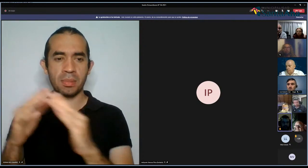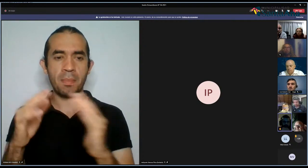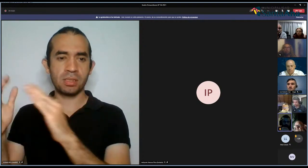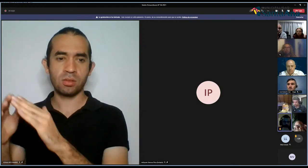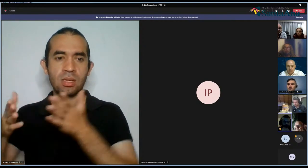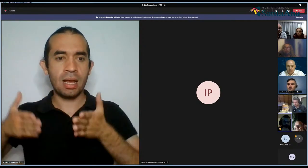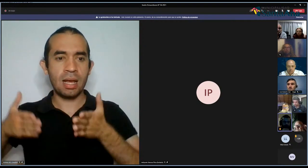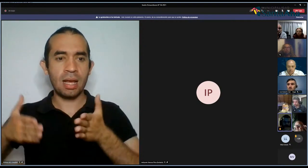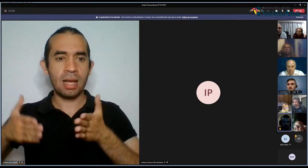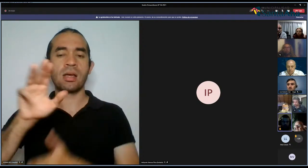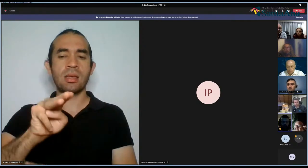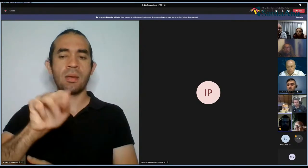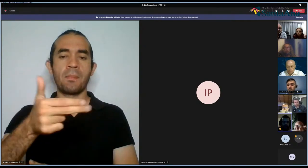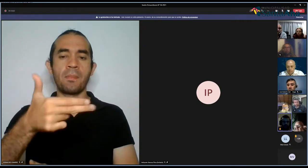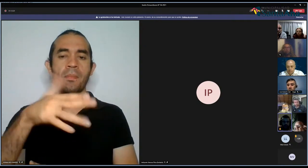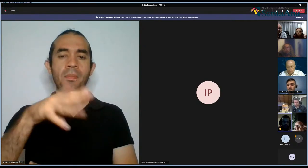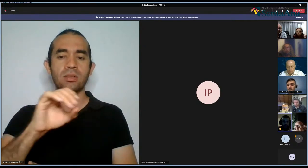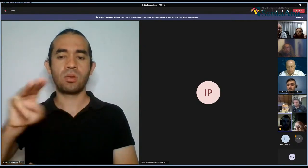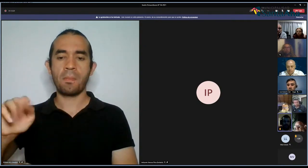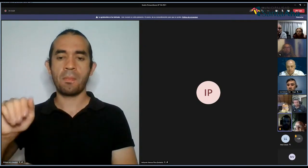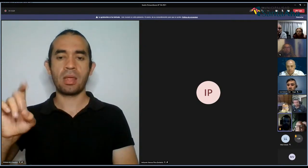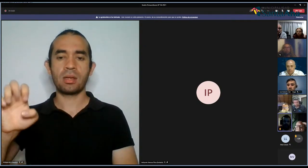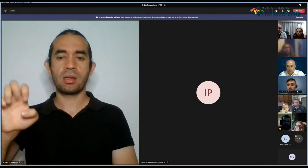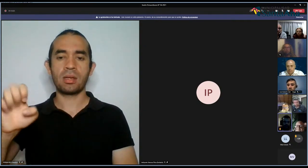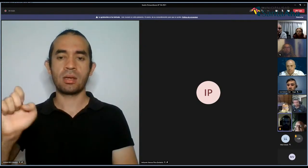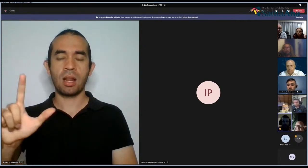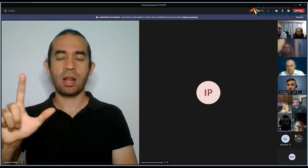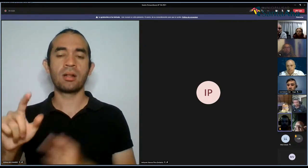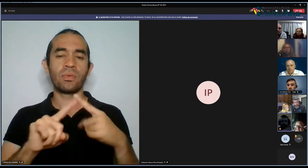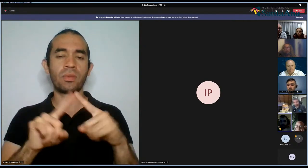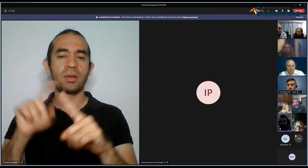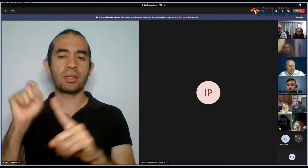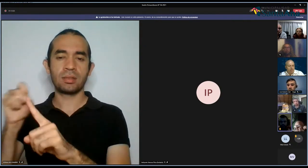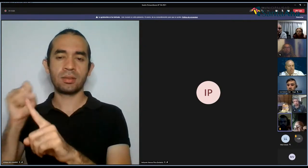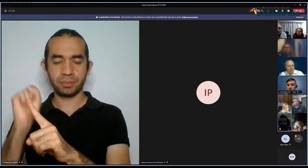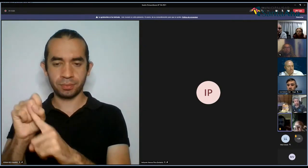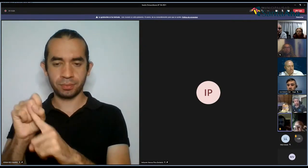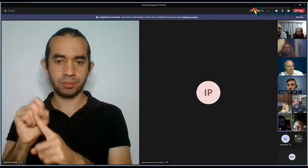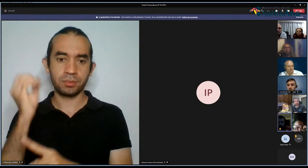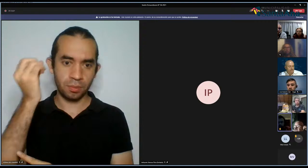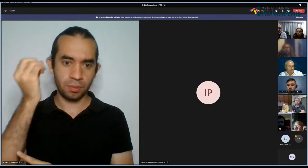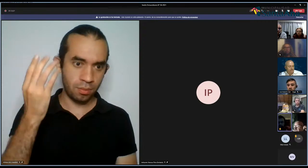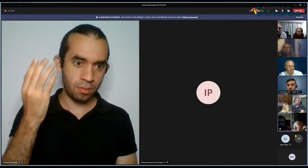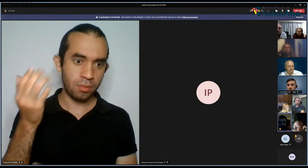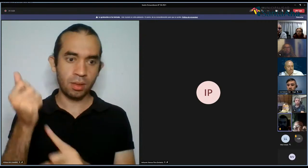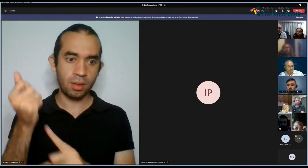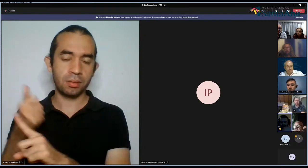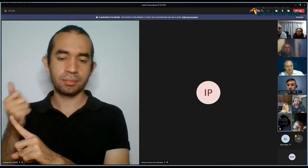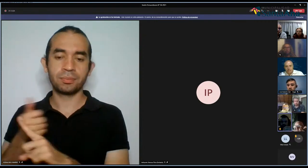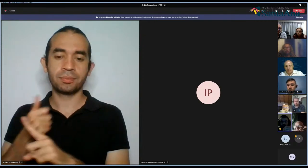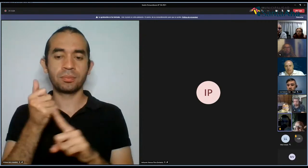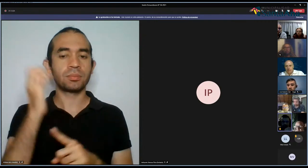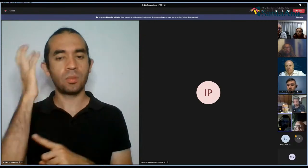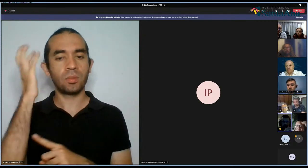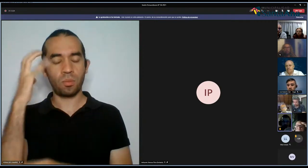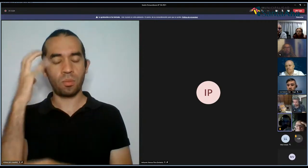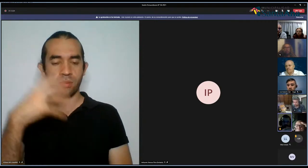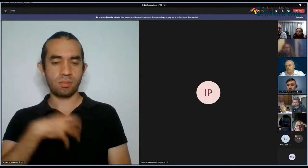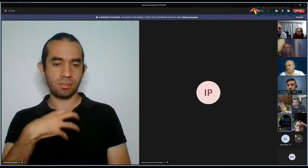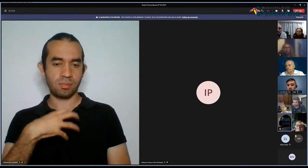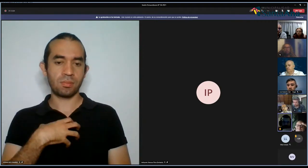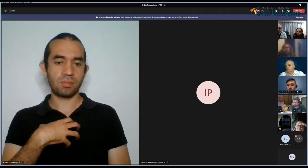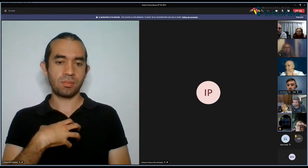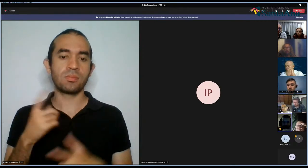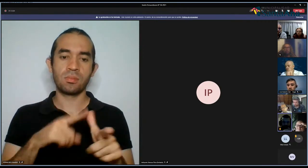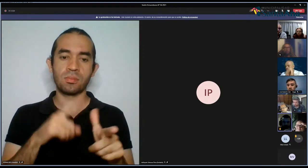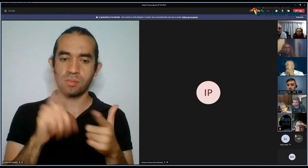cada uno por diferentes situaciones obviamente cada quien defiende o se preocupa por lo suyo entonces también hacer